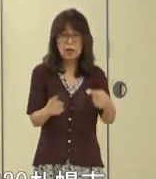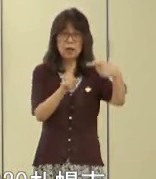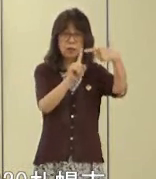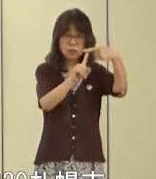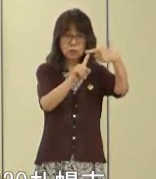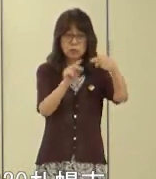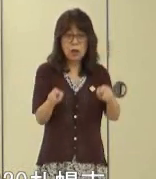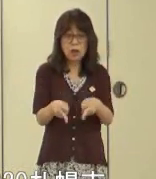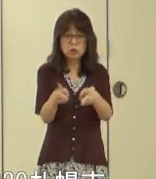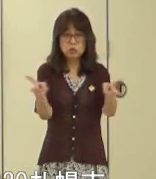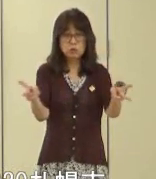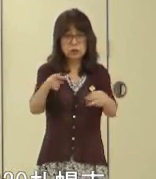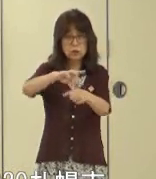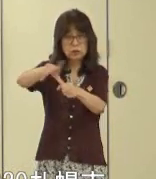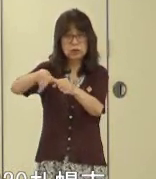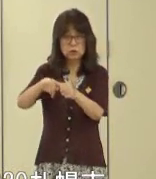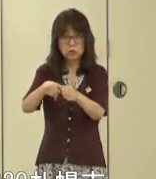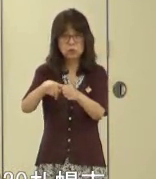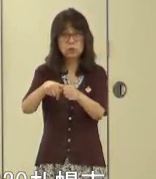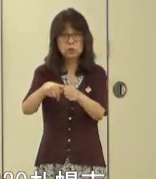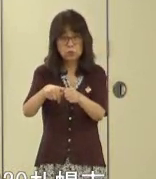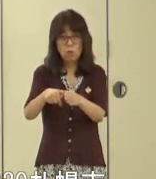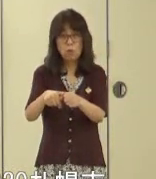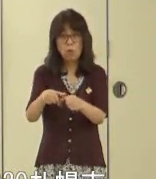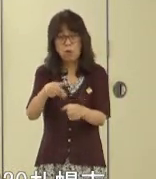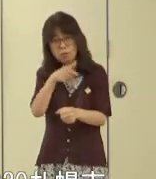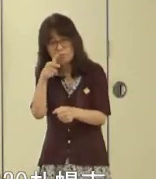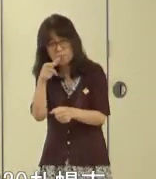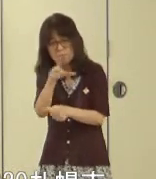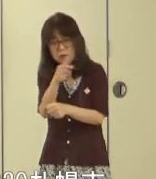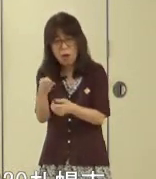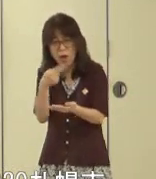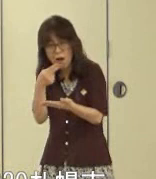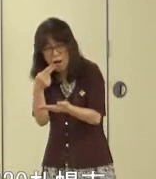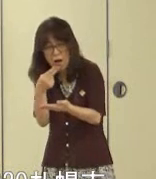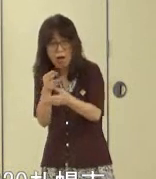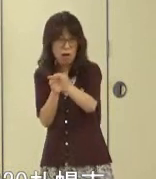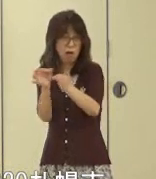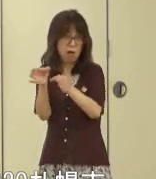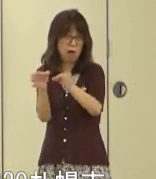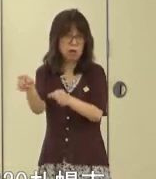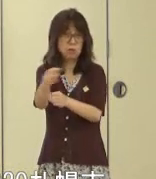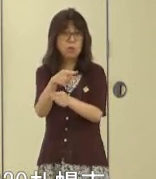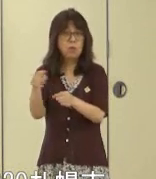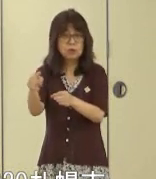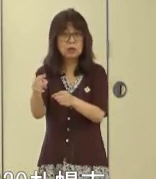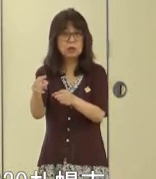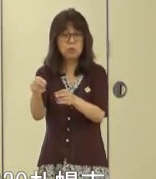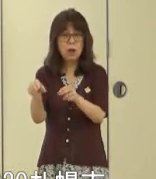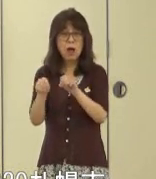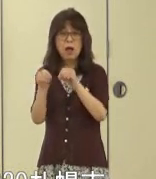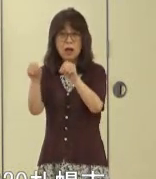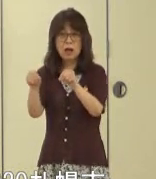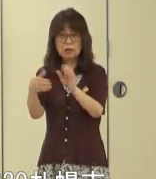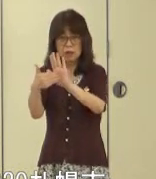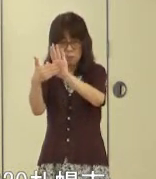の地区におけるですね、いわゆる繁華街での感染防止対策を継続、そして、